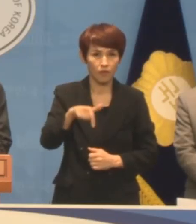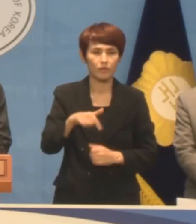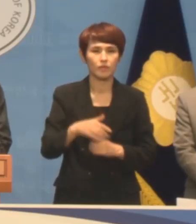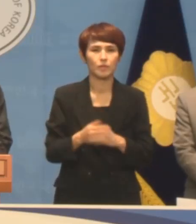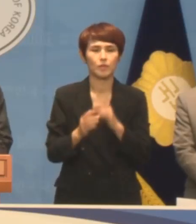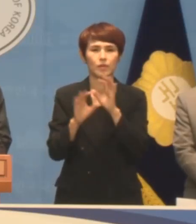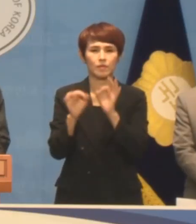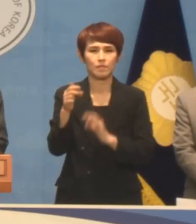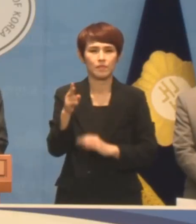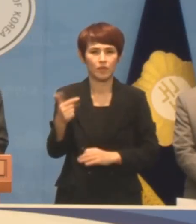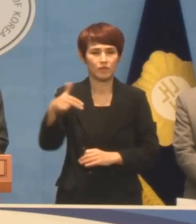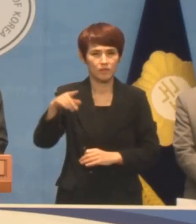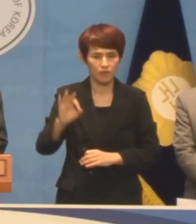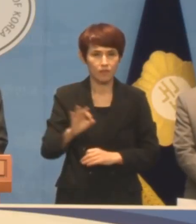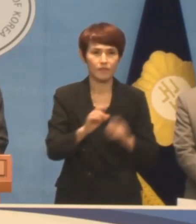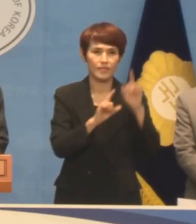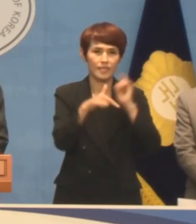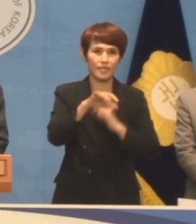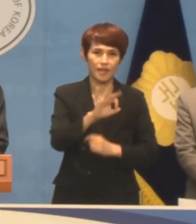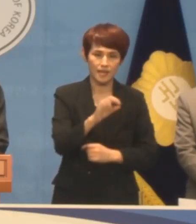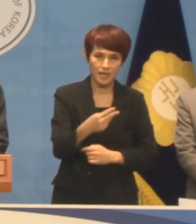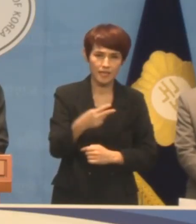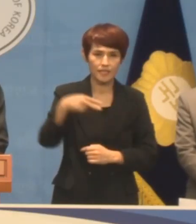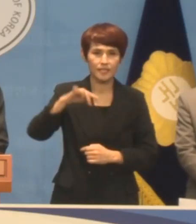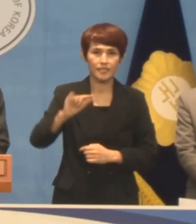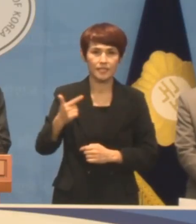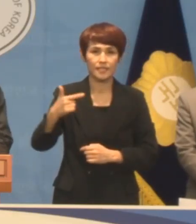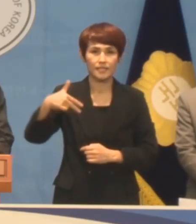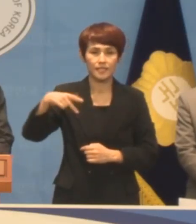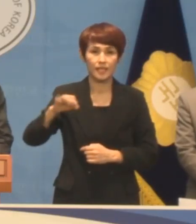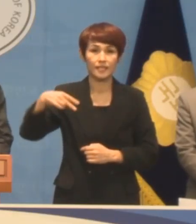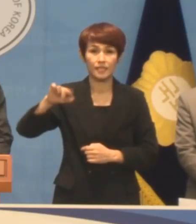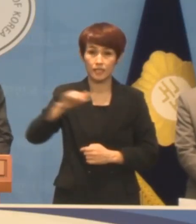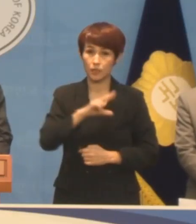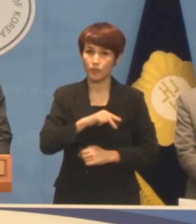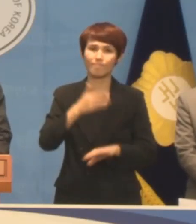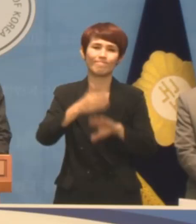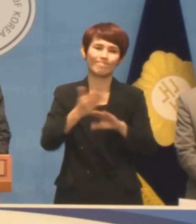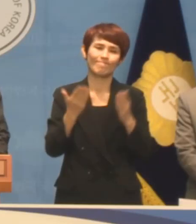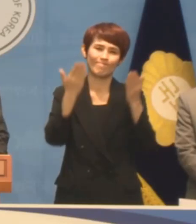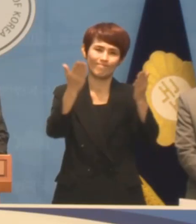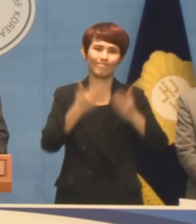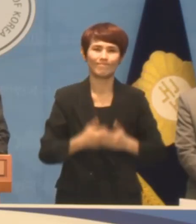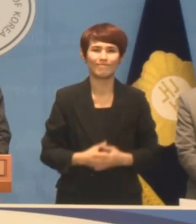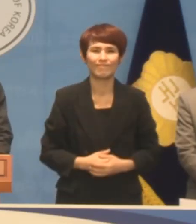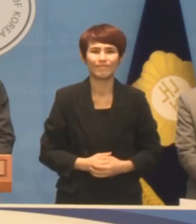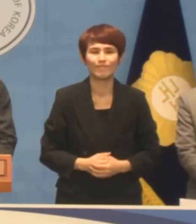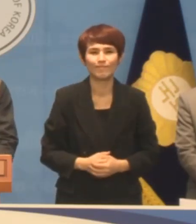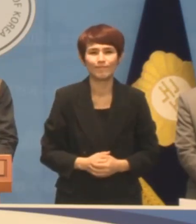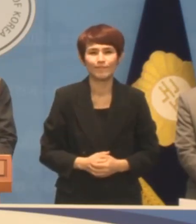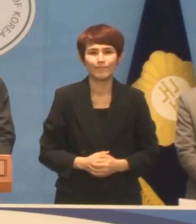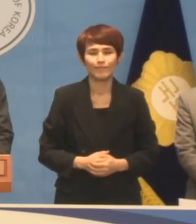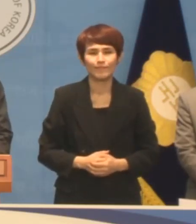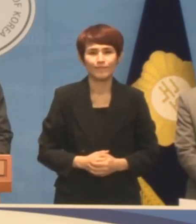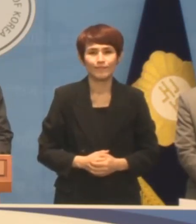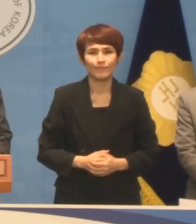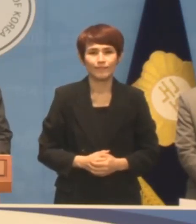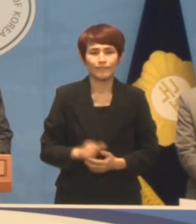의원님, 그리고 이강일 의원님, 신장식 의원님께 감사하다는 말씀 먼저 전하겠습니다.